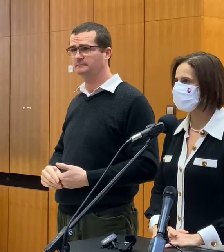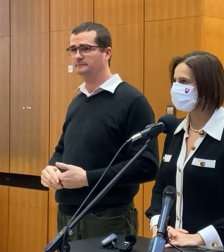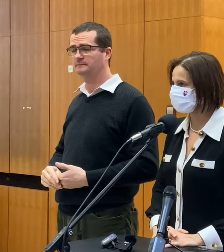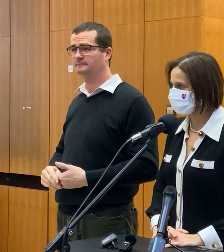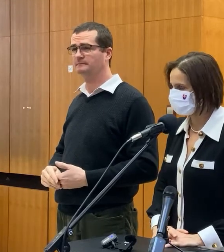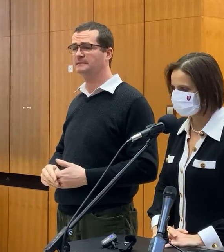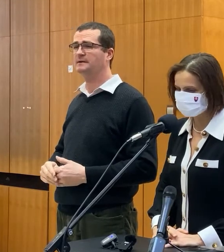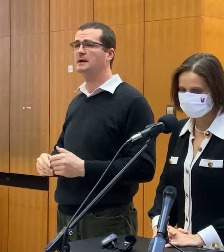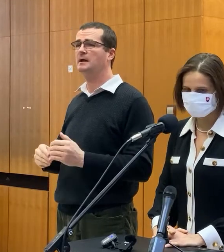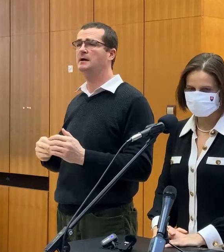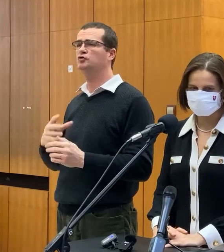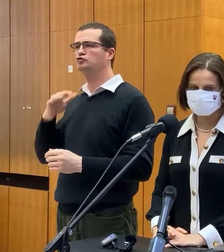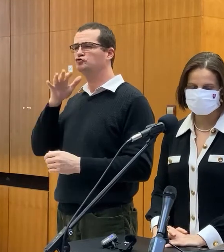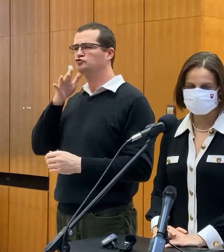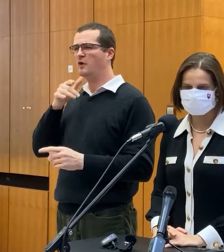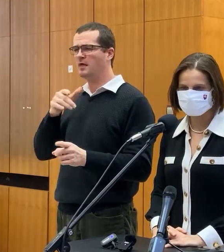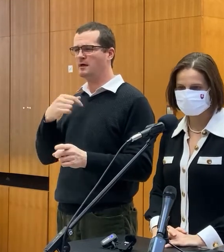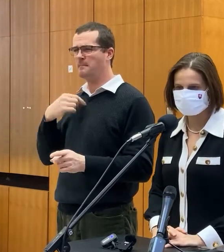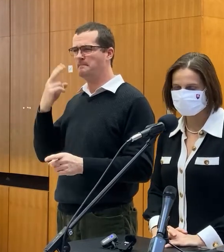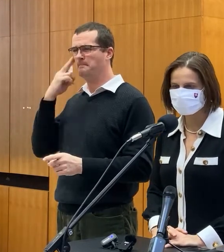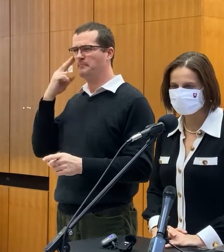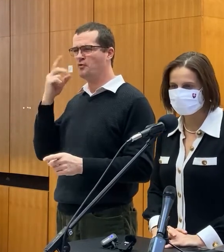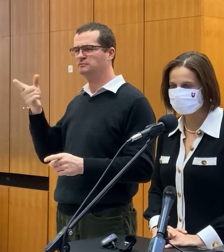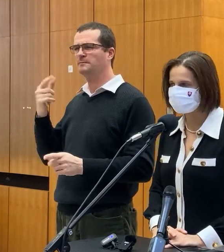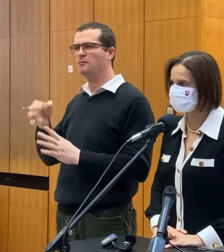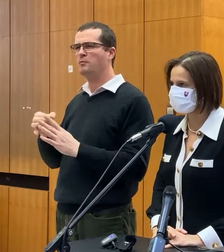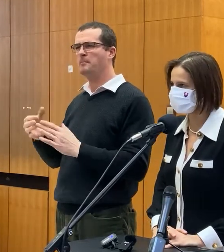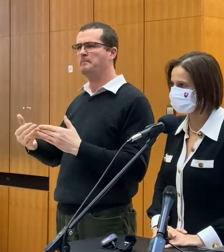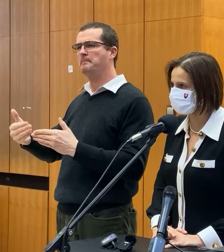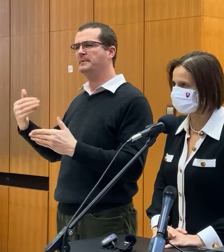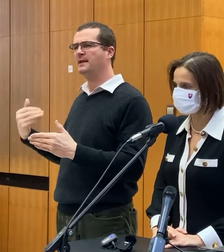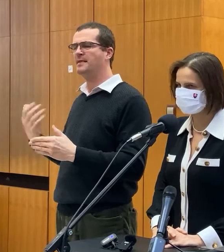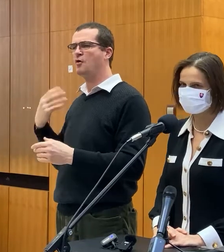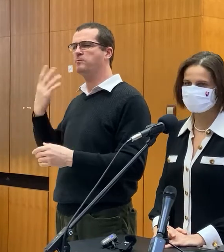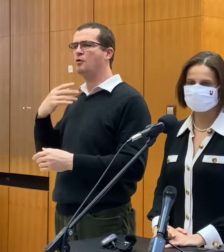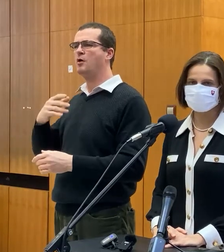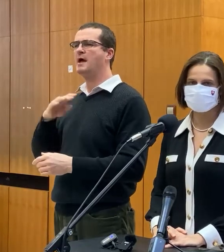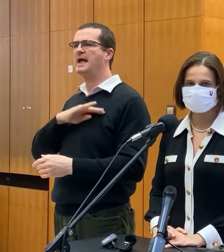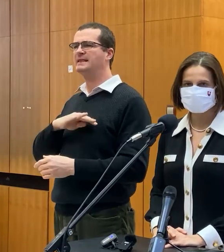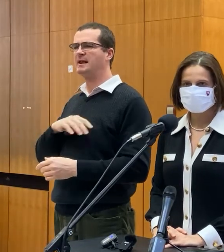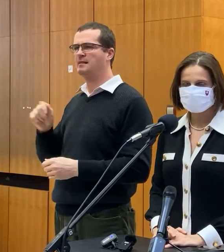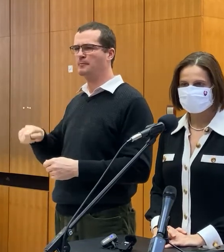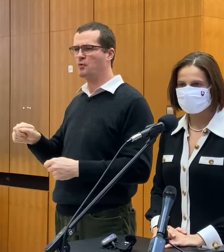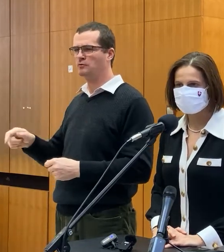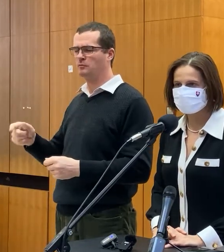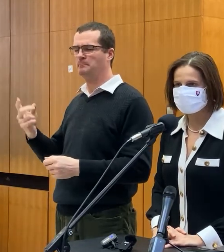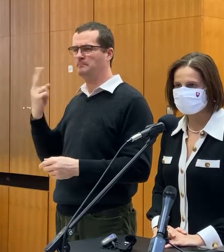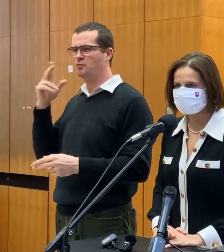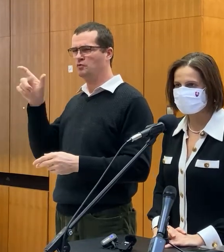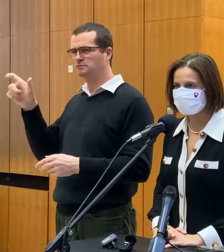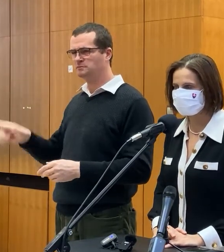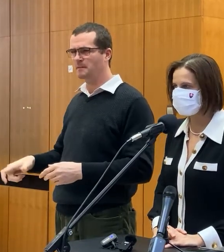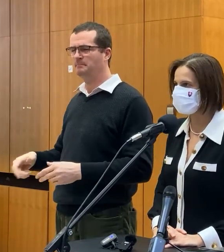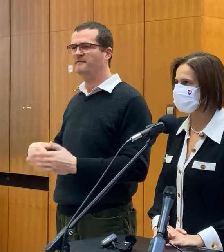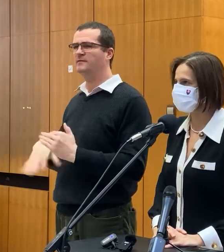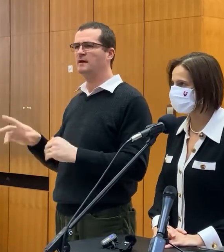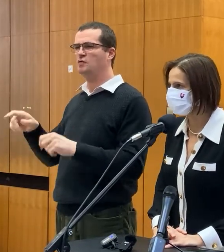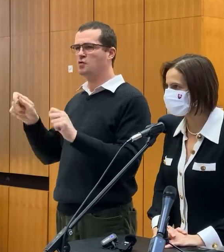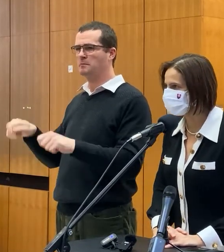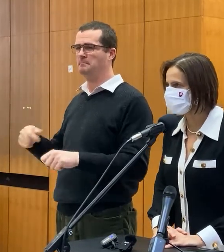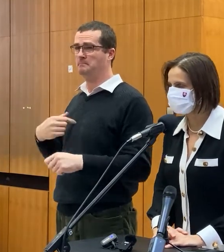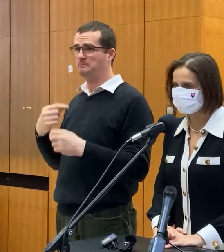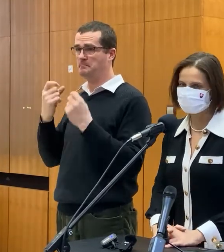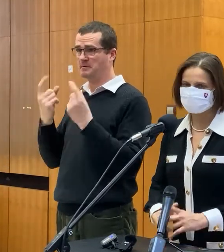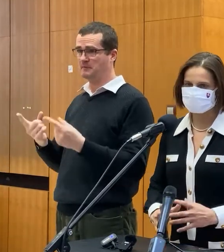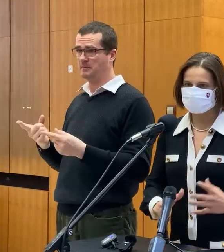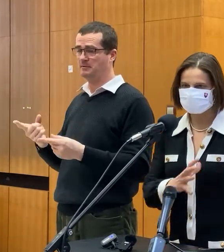Maroša Žilinku poznám ešte z obdobia predtým, ako sa stal generálnym prokurátorom. Treba povedať, že viaceré jeho rozhodnutia ma